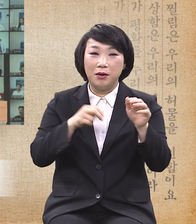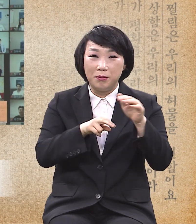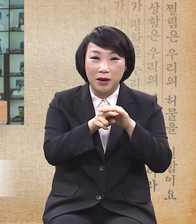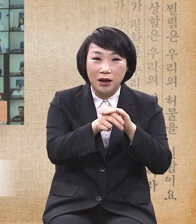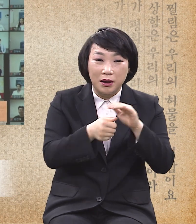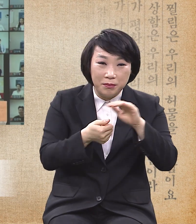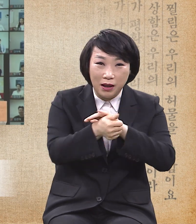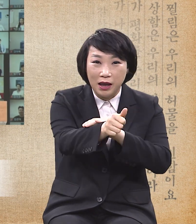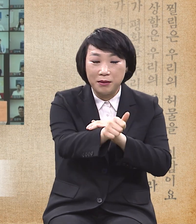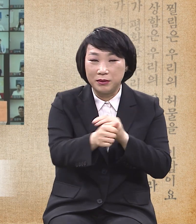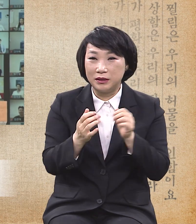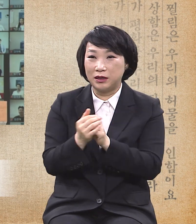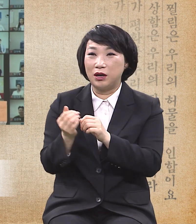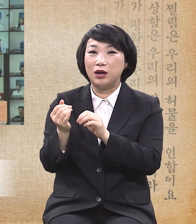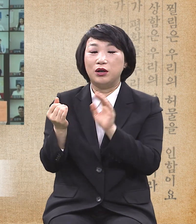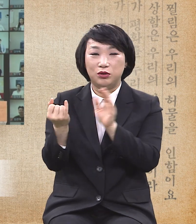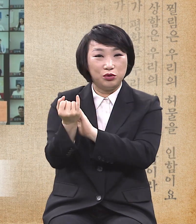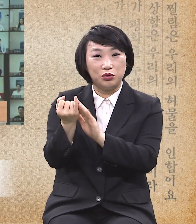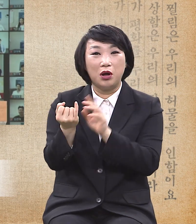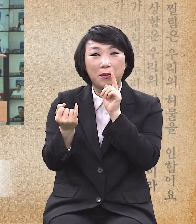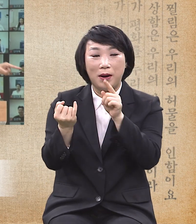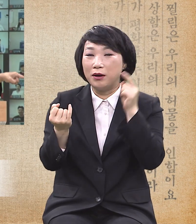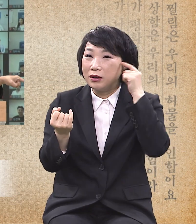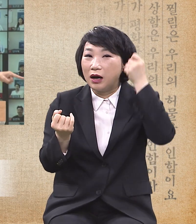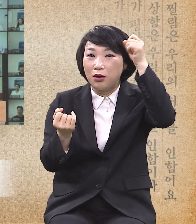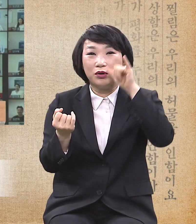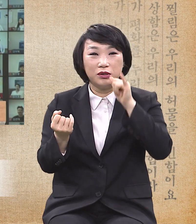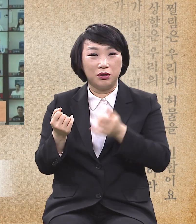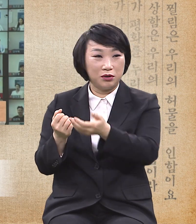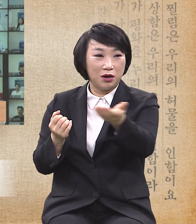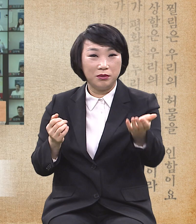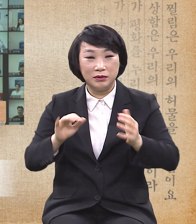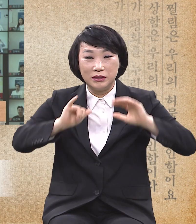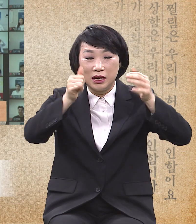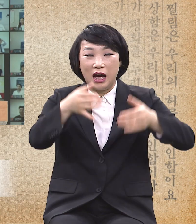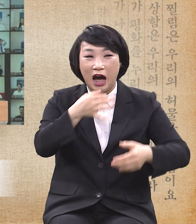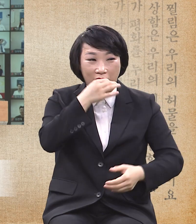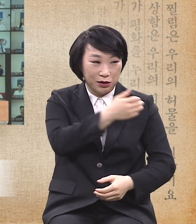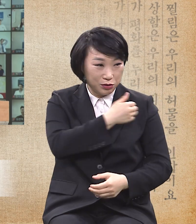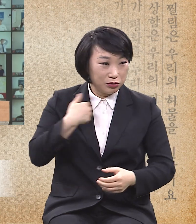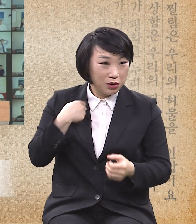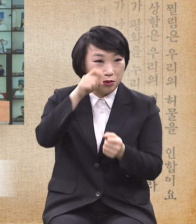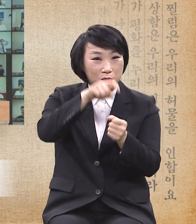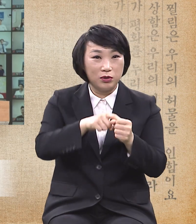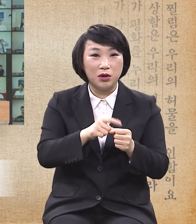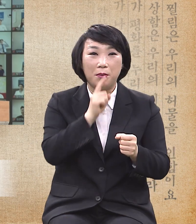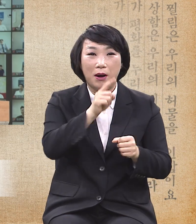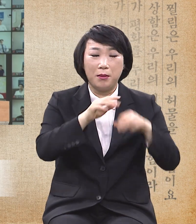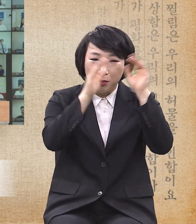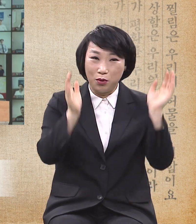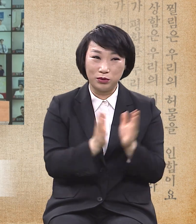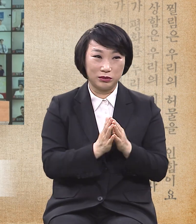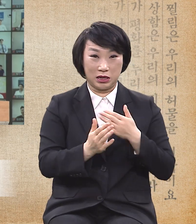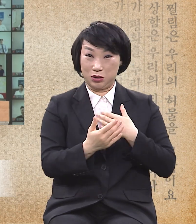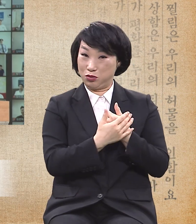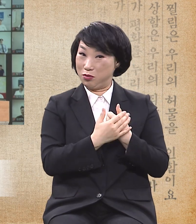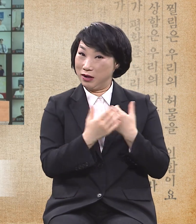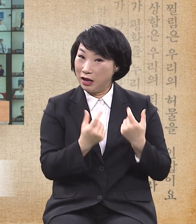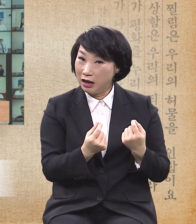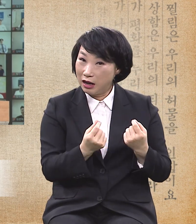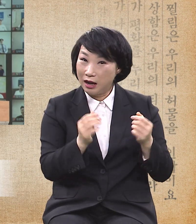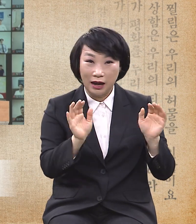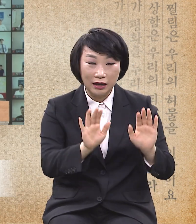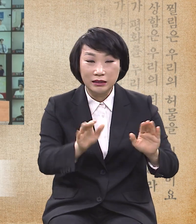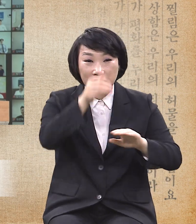들어. 여러분 세상에 정욕의 욕구 충족이 다 나를 위해서 도움이 되는 것 같지만